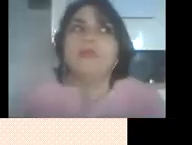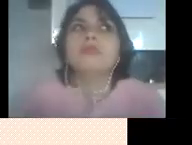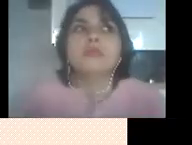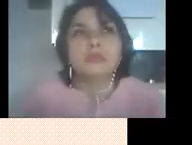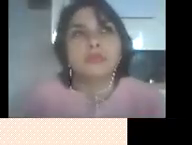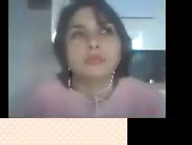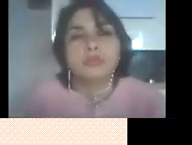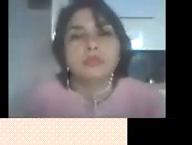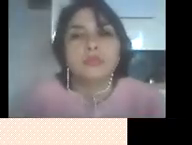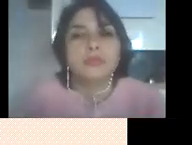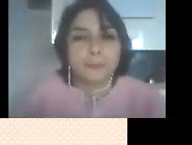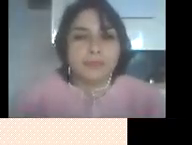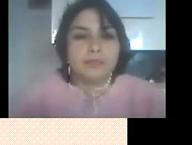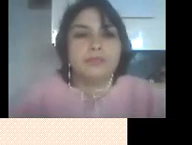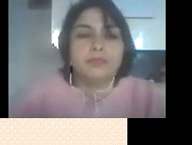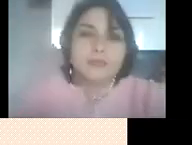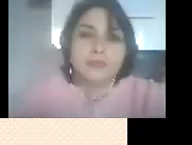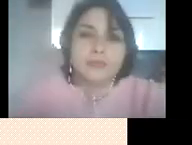rompa.